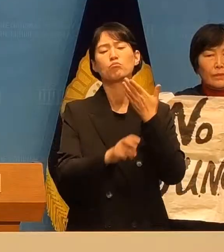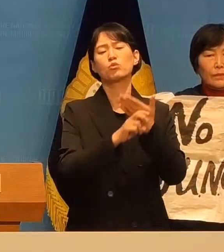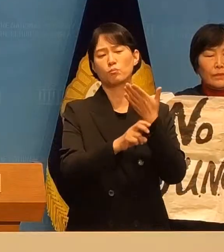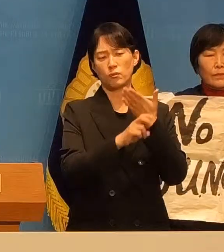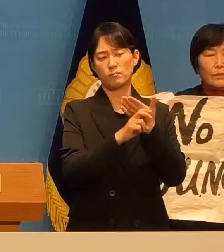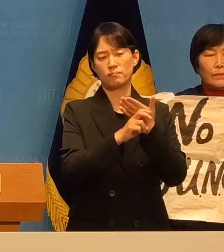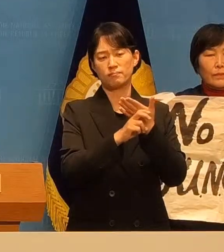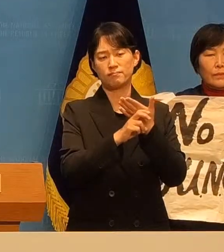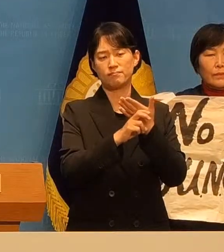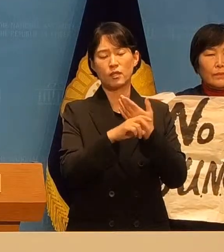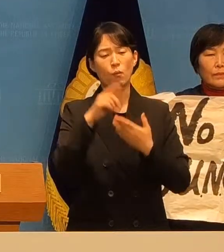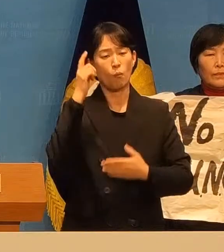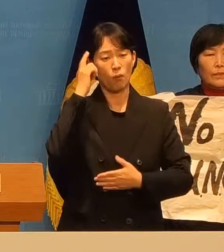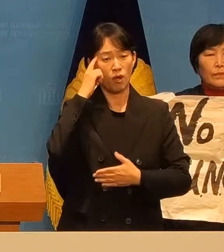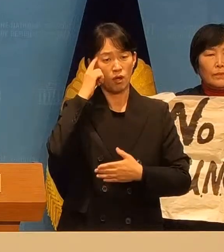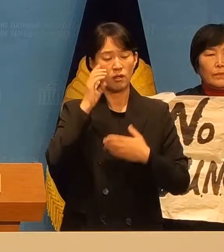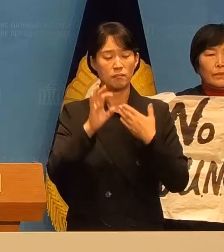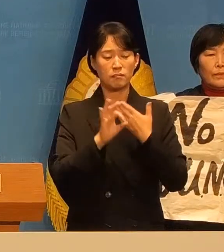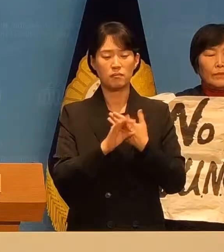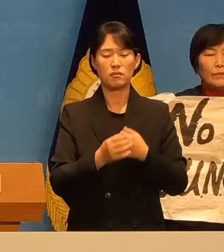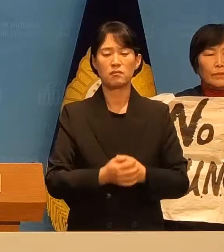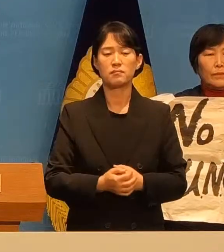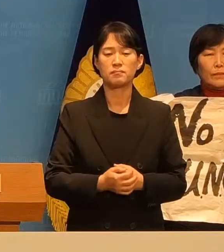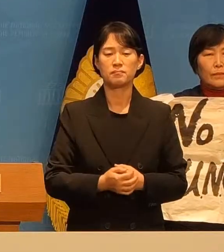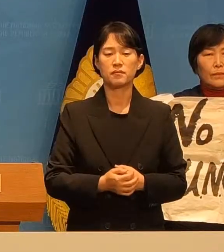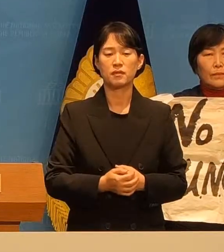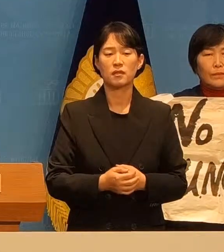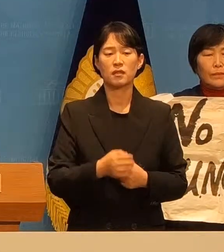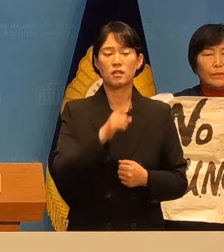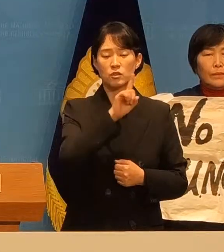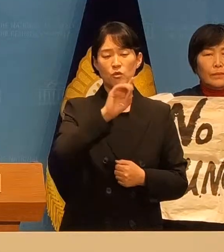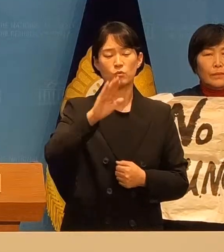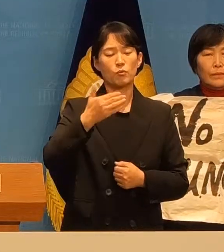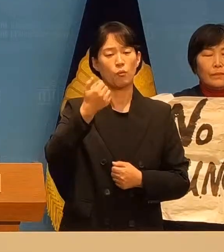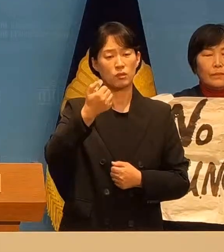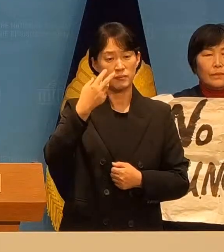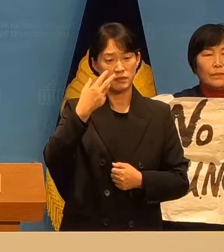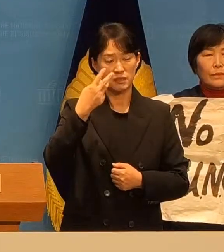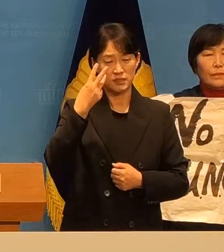불법입니다. 왜 그러냐면 그나마 53년